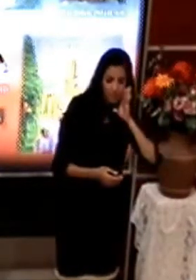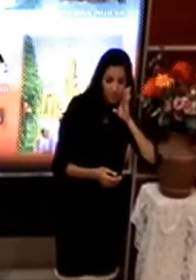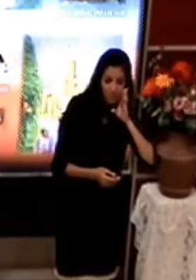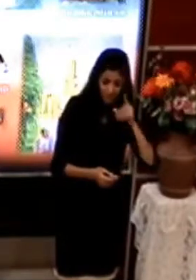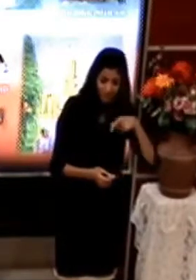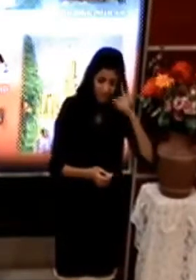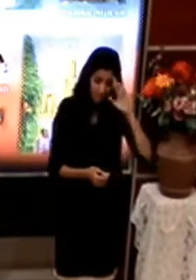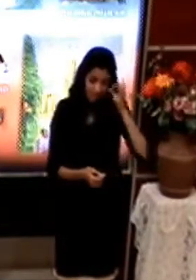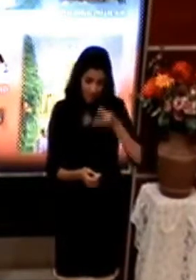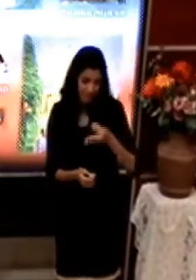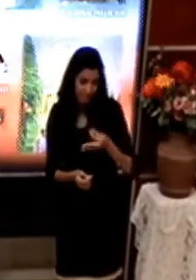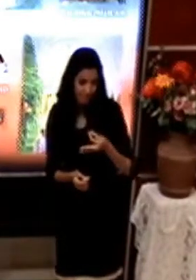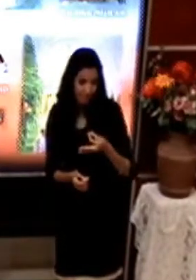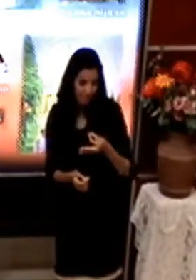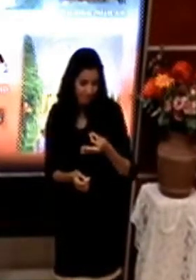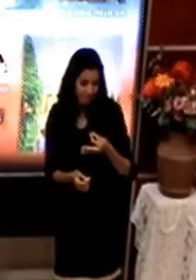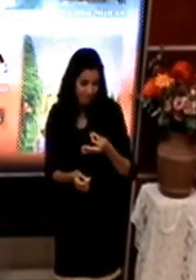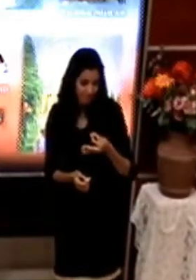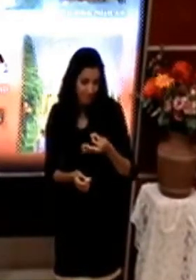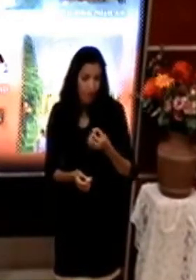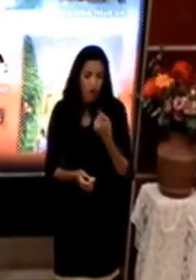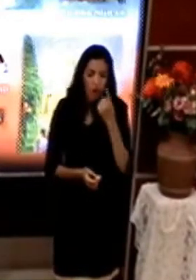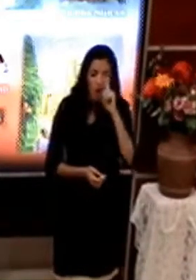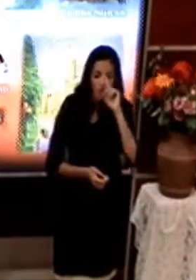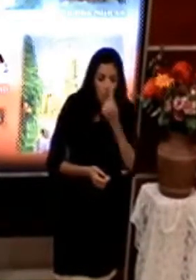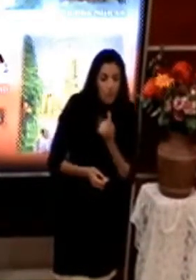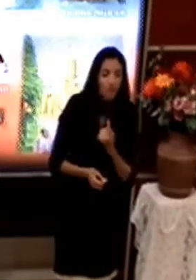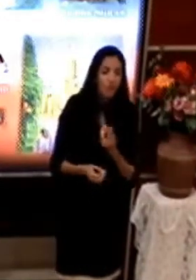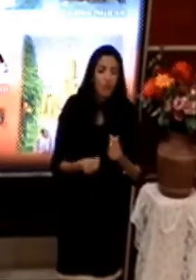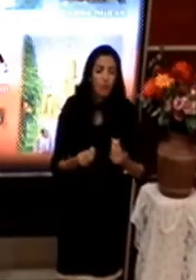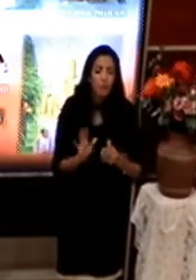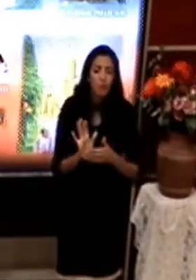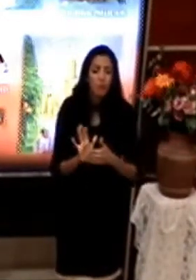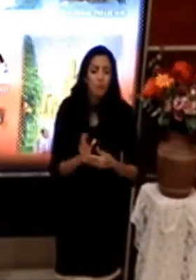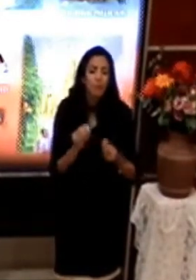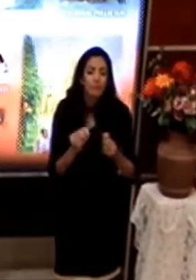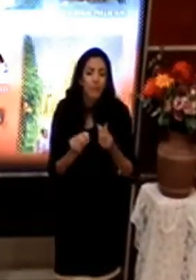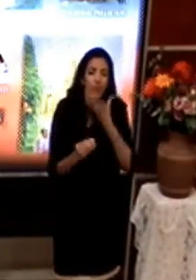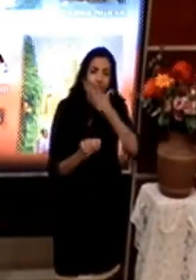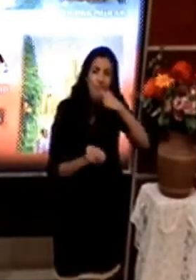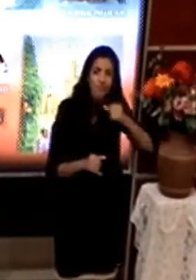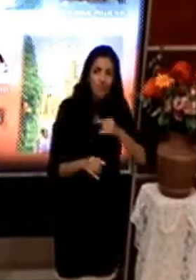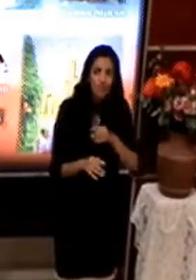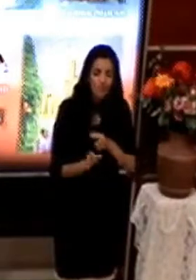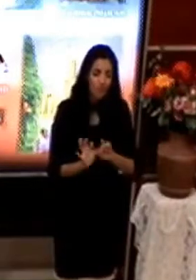está mal. Entonces lo único que podemos mostrarle es lo de Dios.